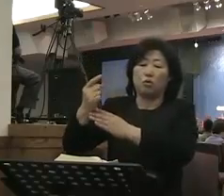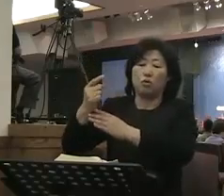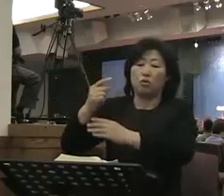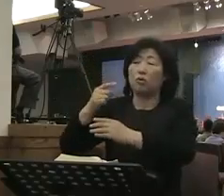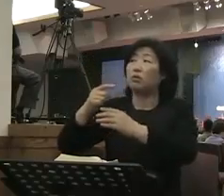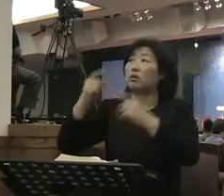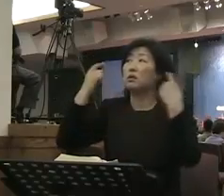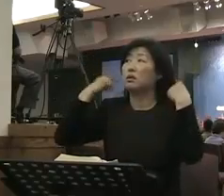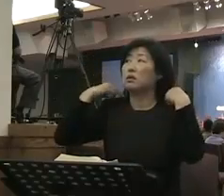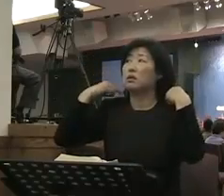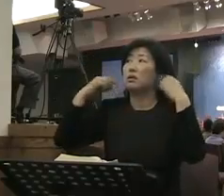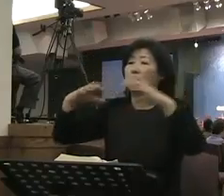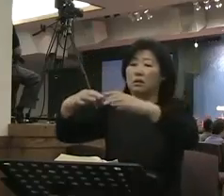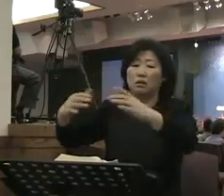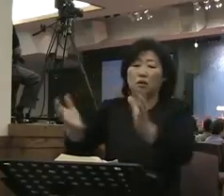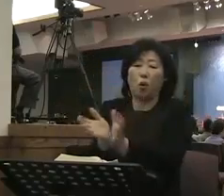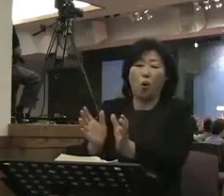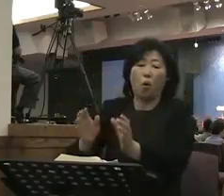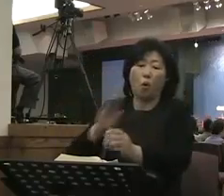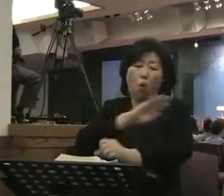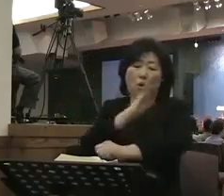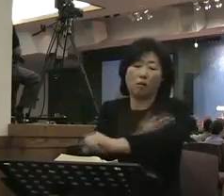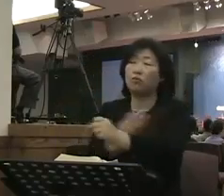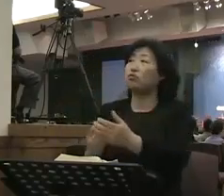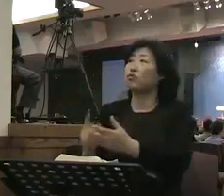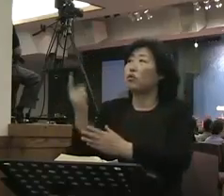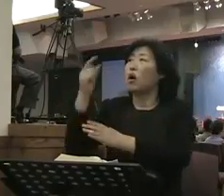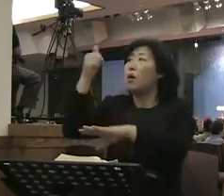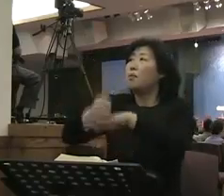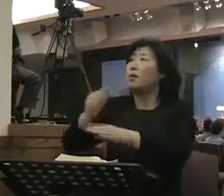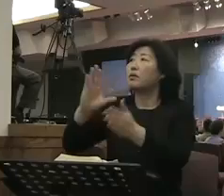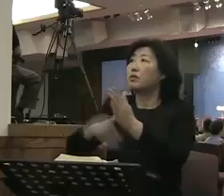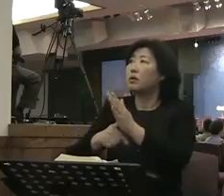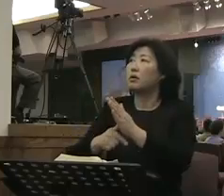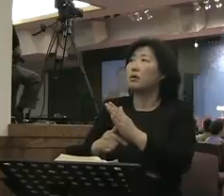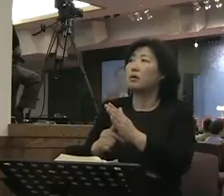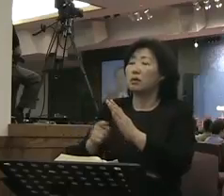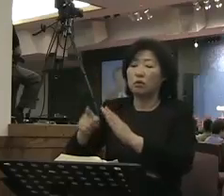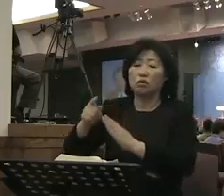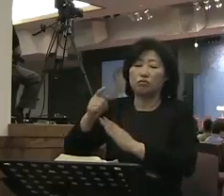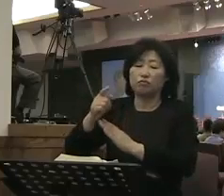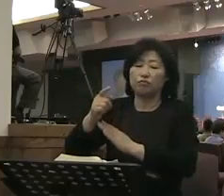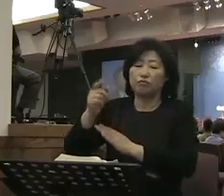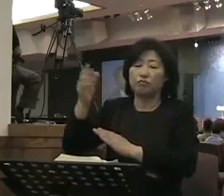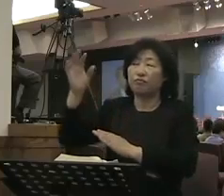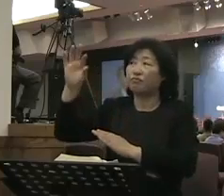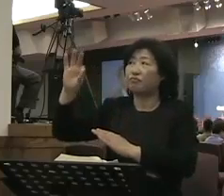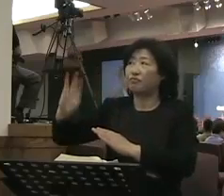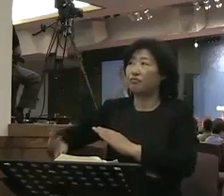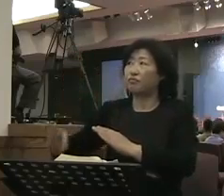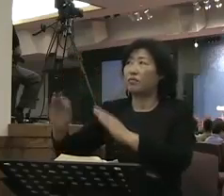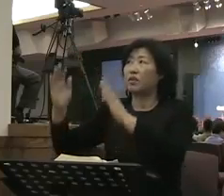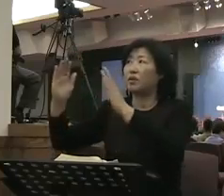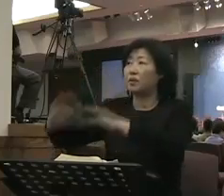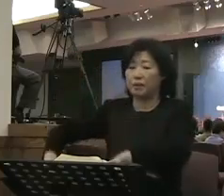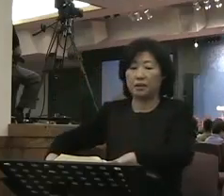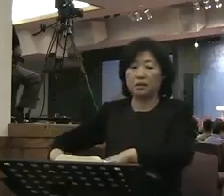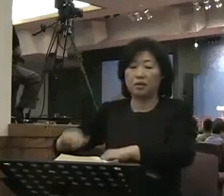정권을 높인 그들도 마지막 때의 모습은 너무나 우습게 넘어지는 것을 보았습니다.